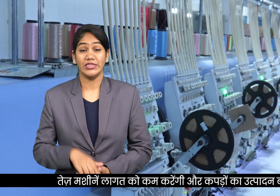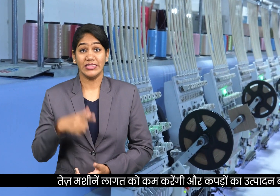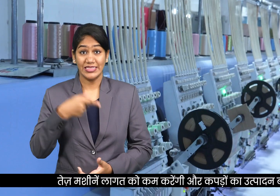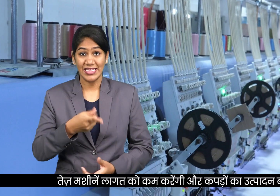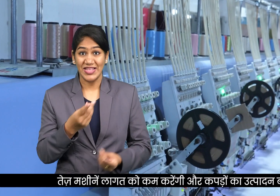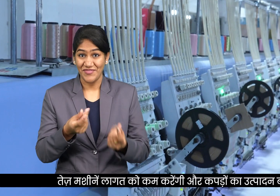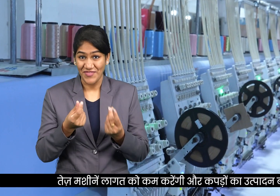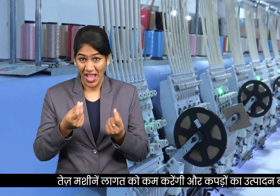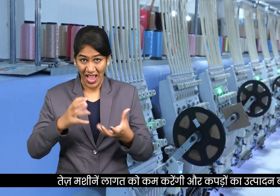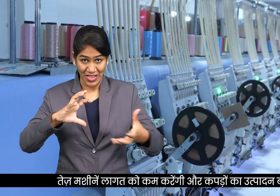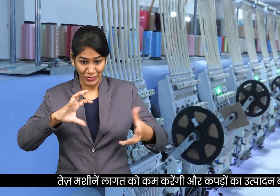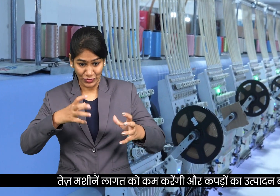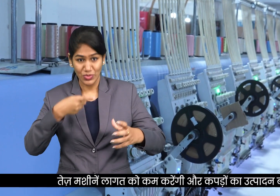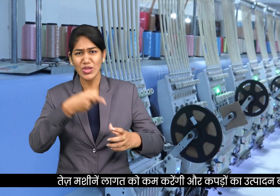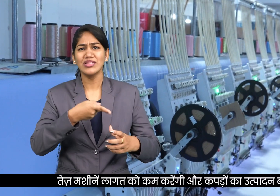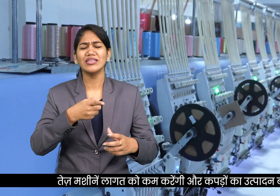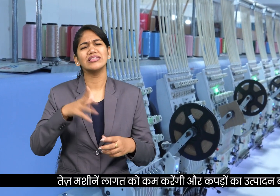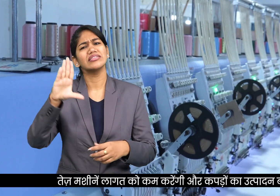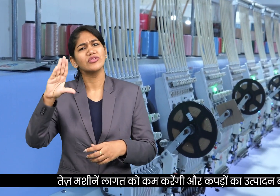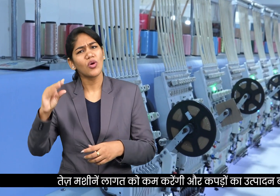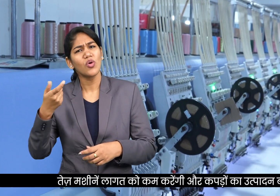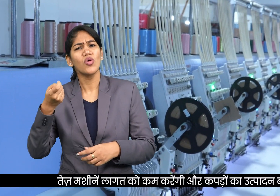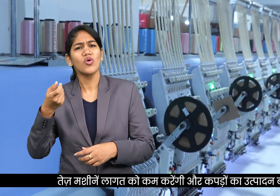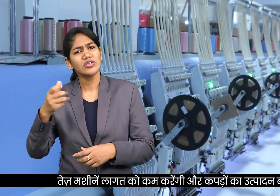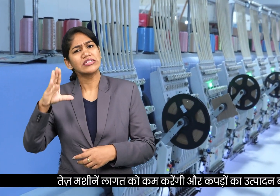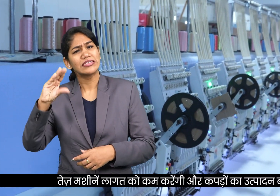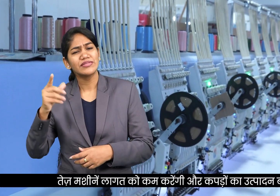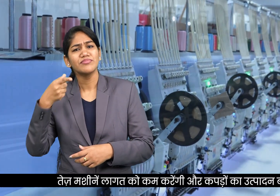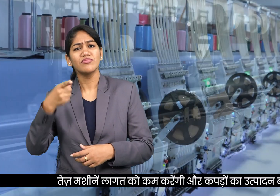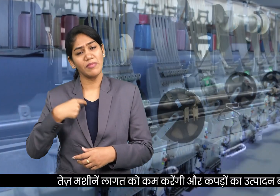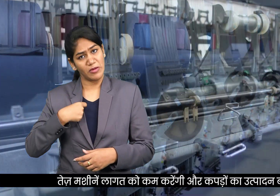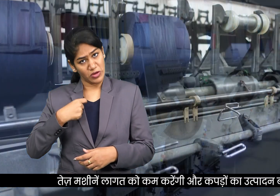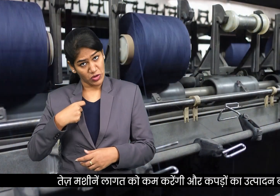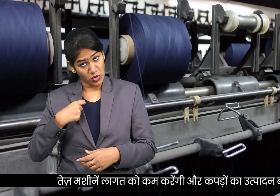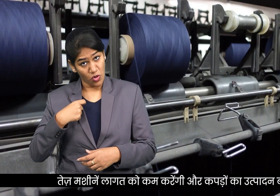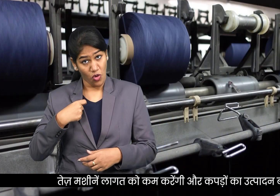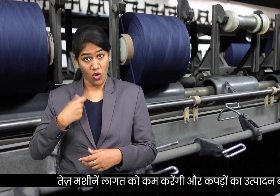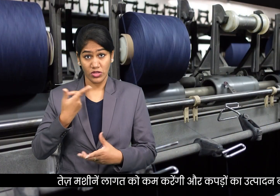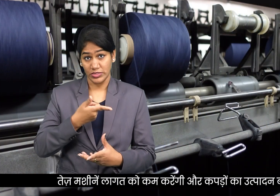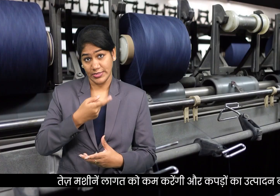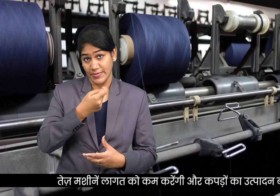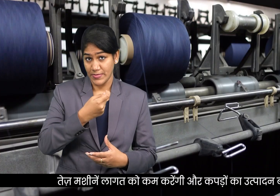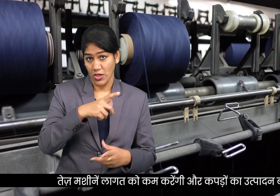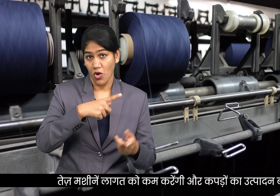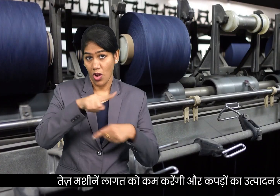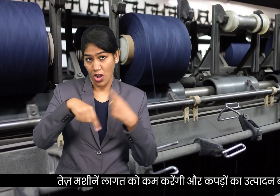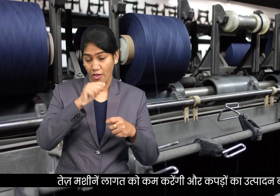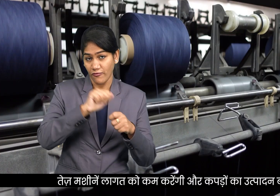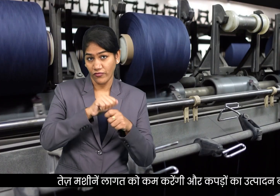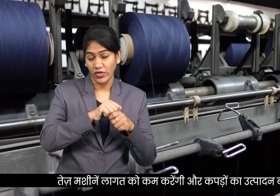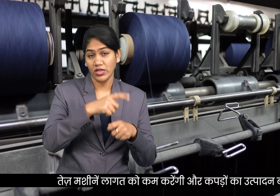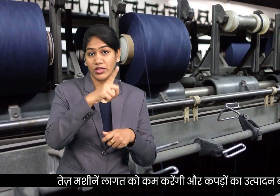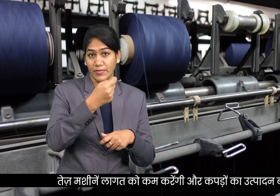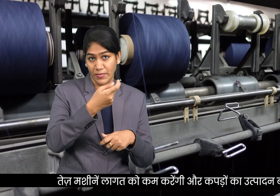तेज मशीनें लागत को कम करेंगी और कपड़ों का उत्पादन बढ़ाएंगी।